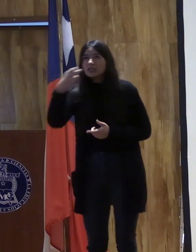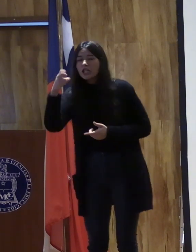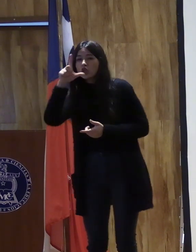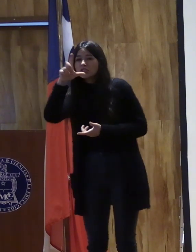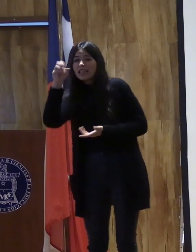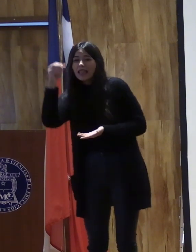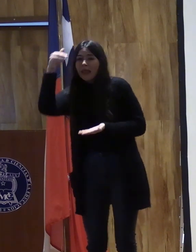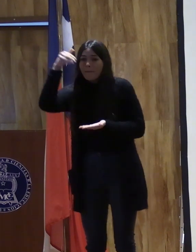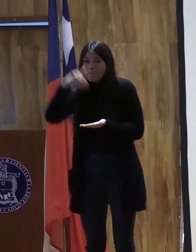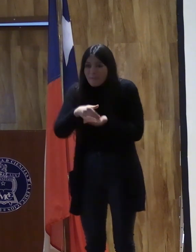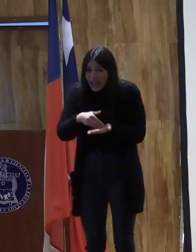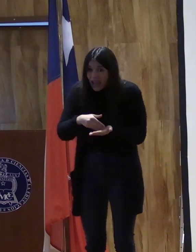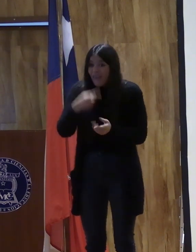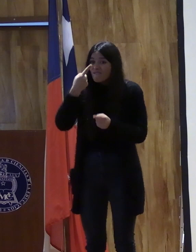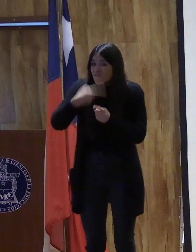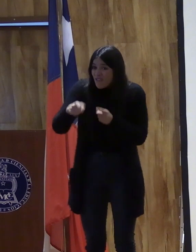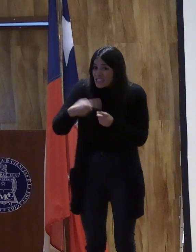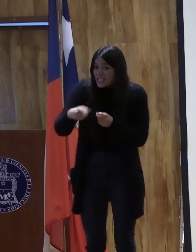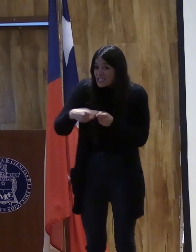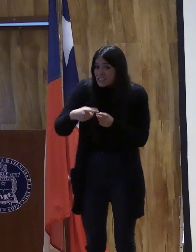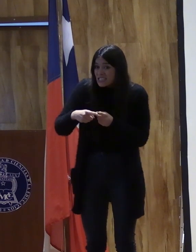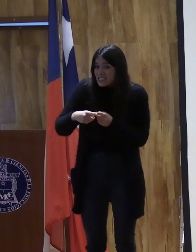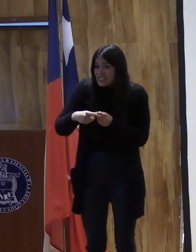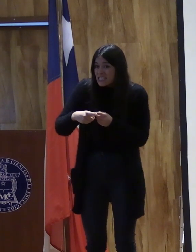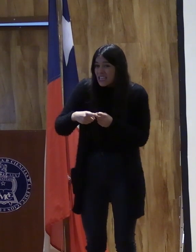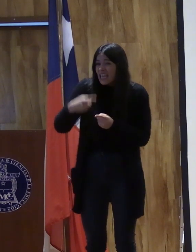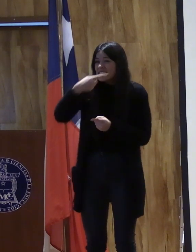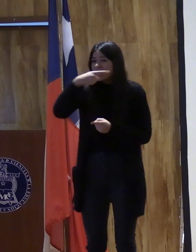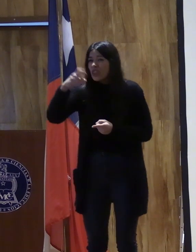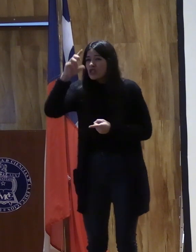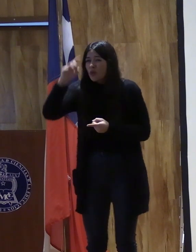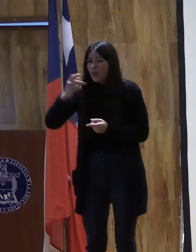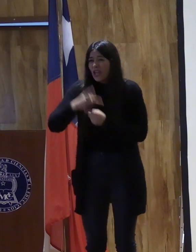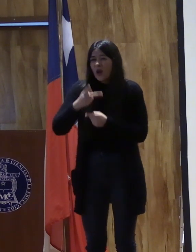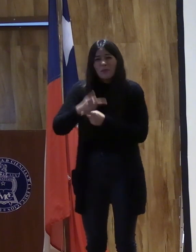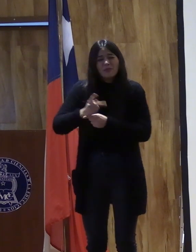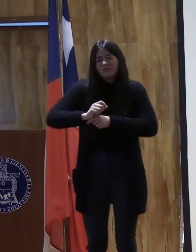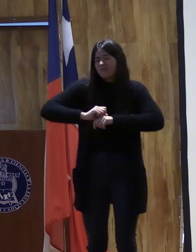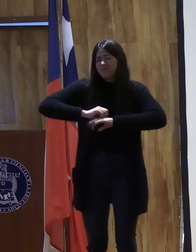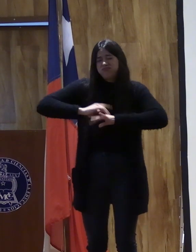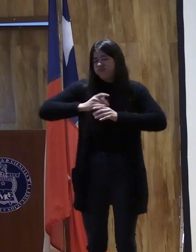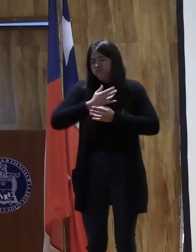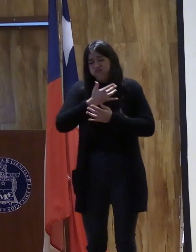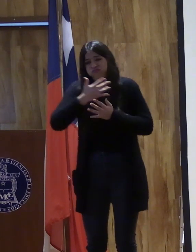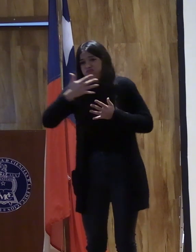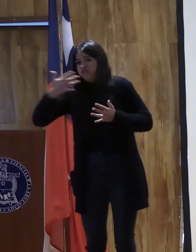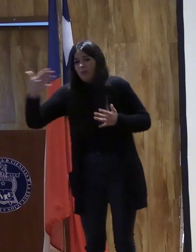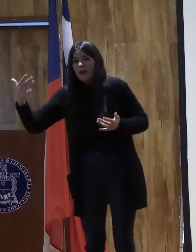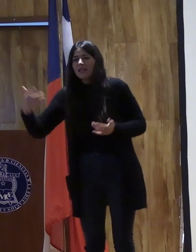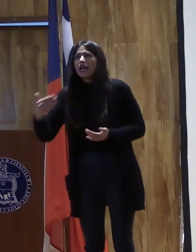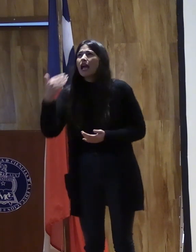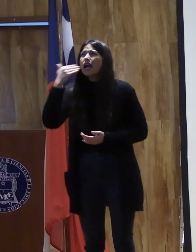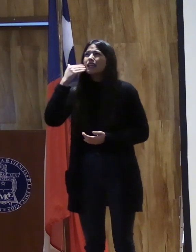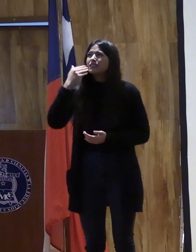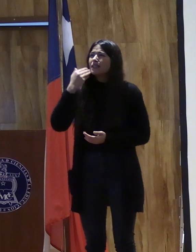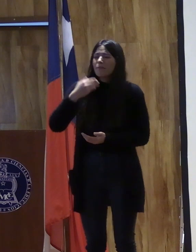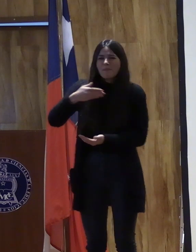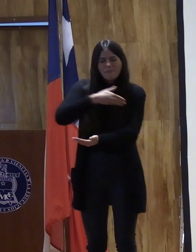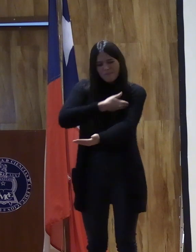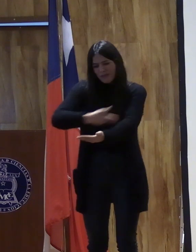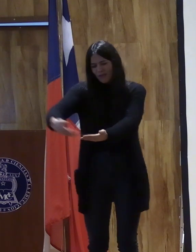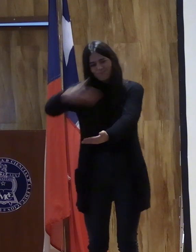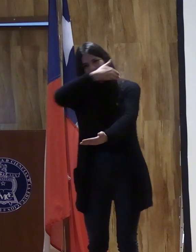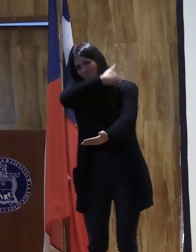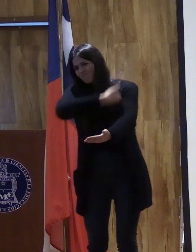270.000 veces más que 150 millones de kilómetros. Si lo ponemos en kilómetros son miles de millones